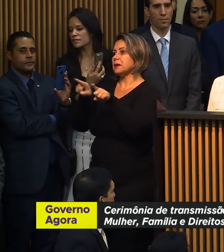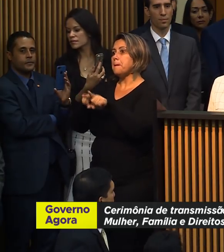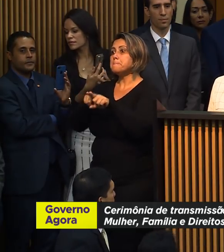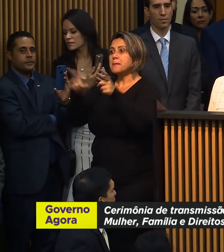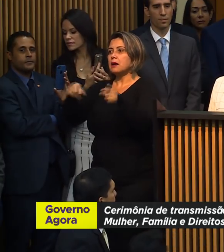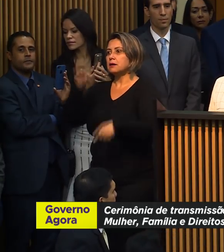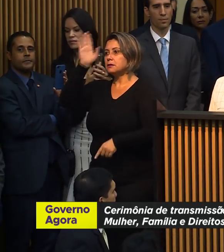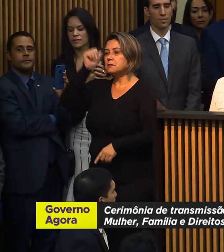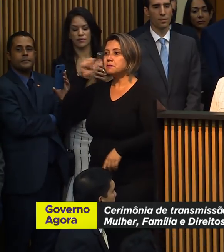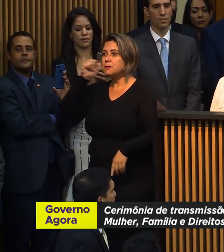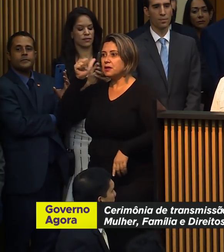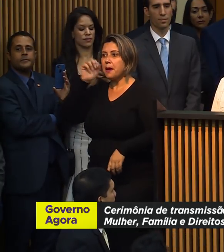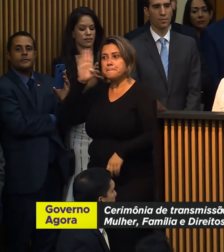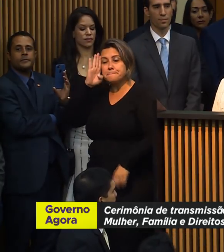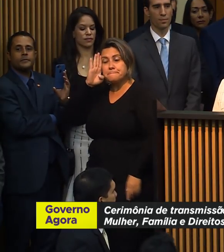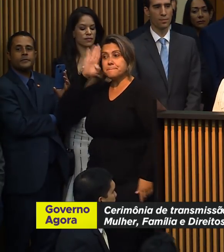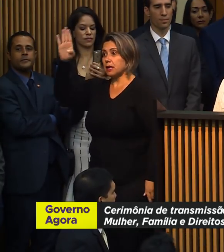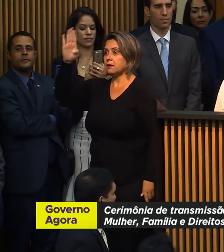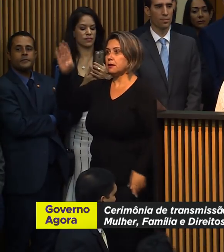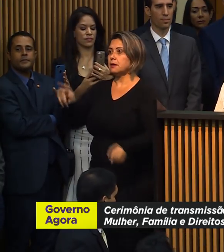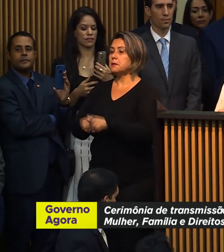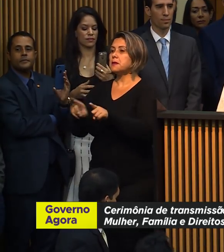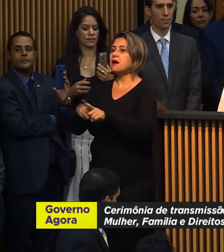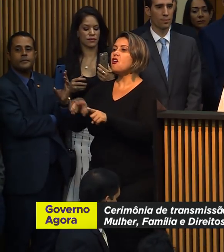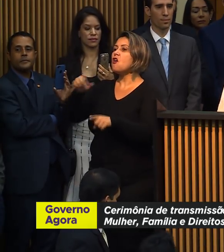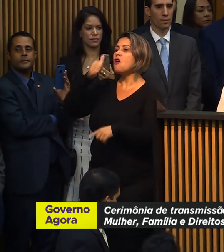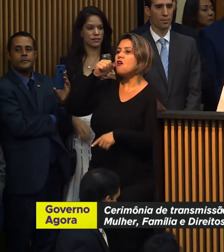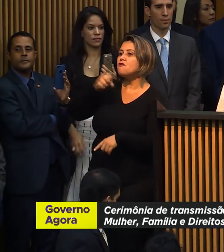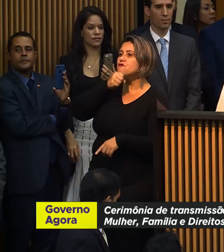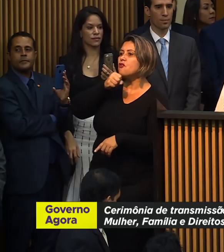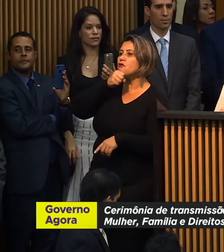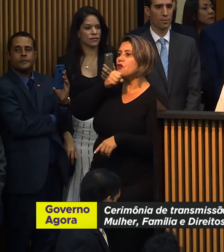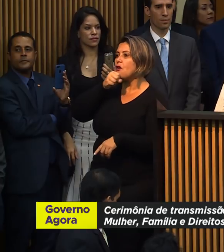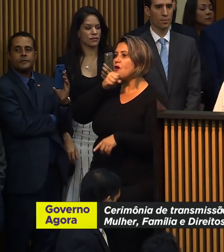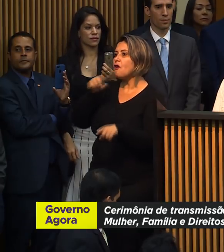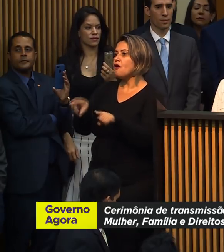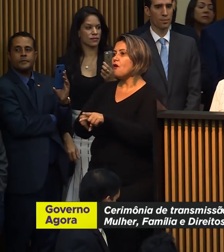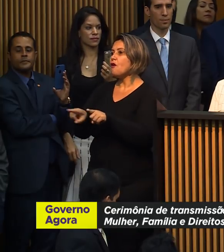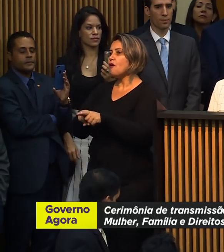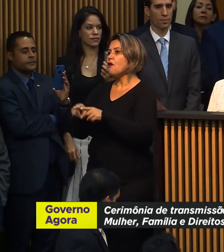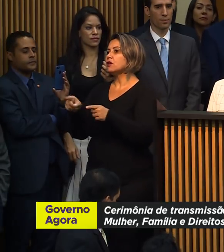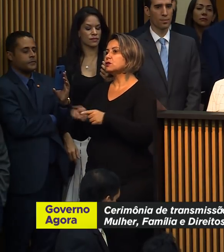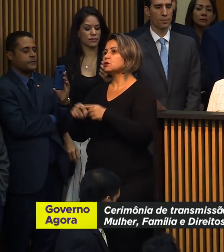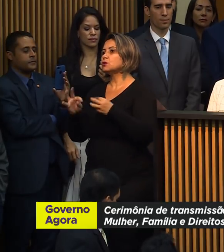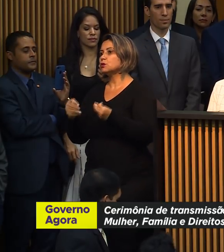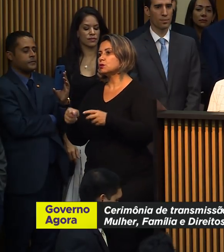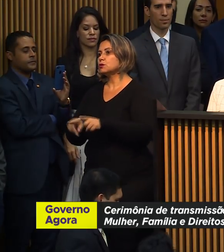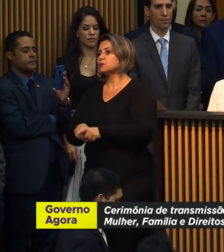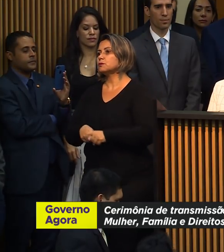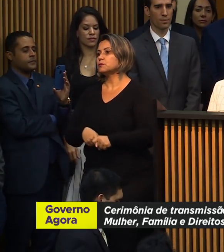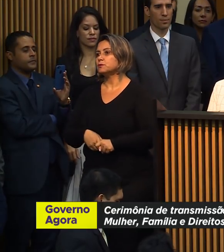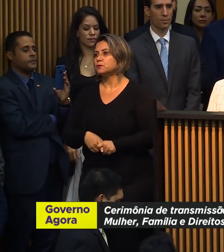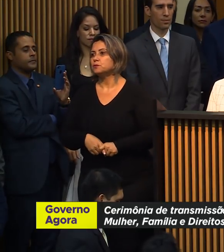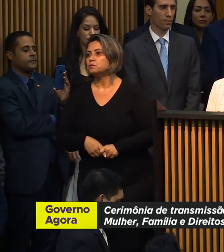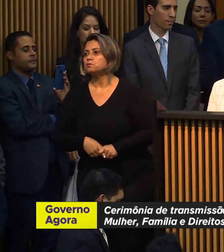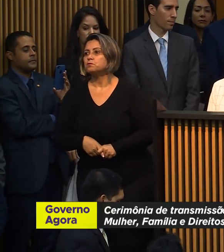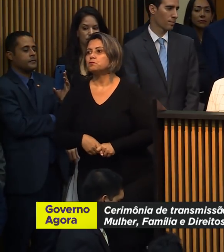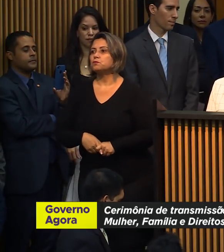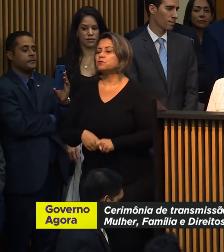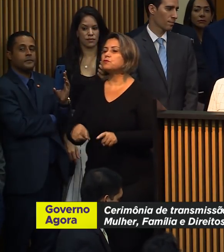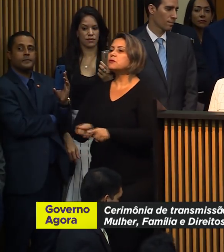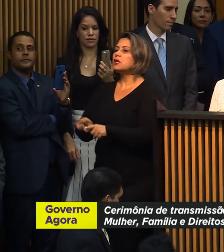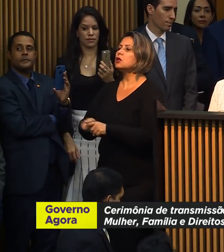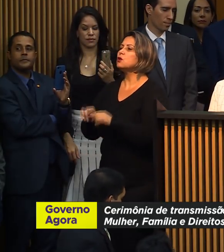nesse ministério. Nossas avós, mães, meninas, enfim, nossas brasileiras terão o respeito que merece.